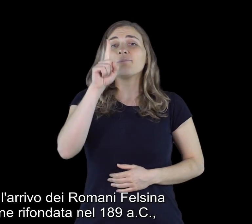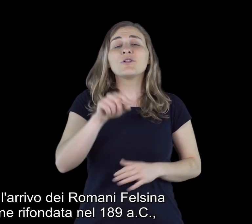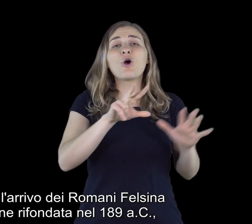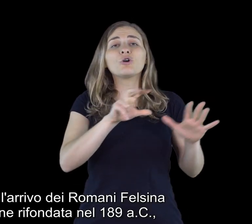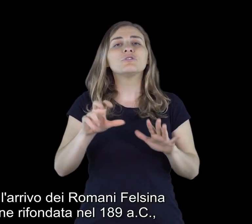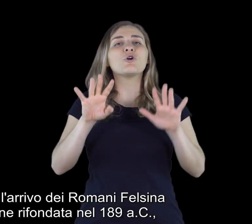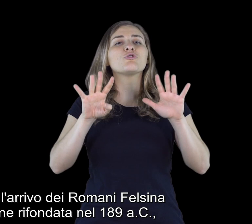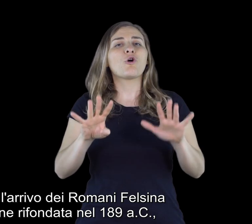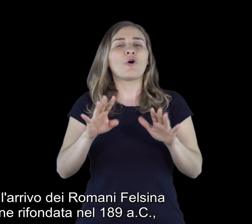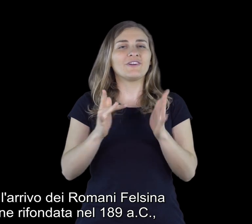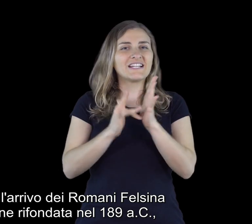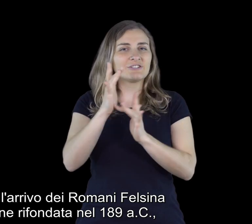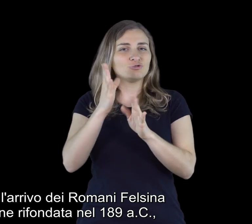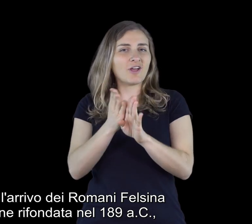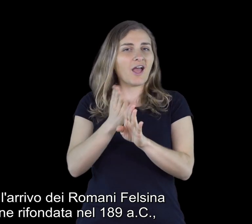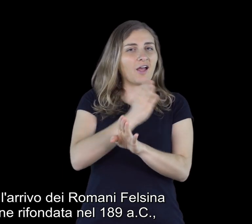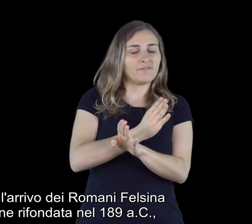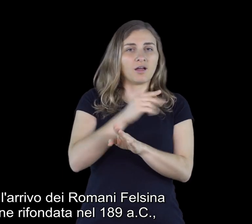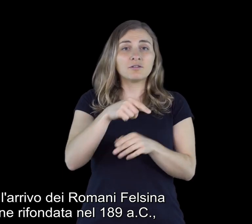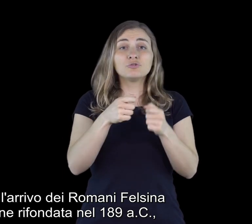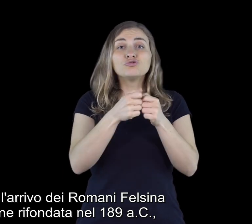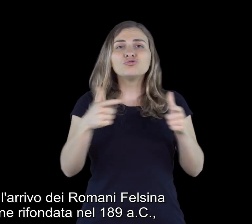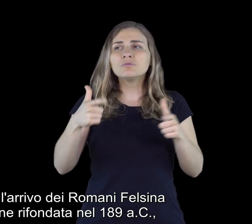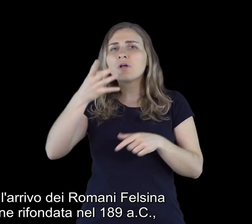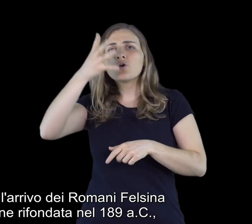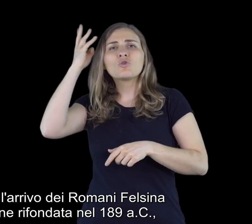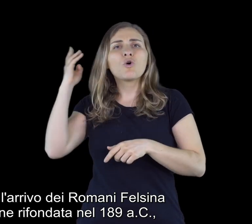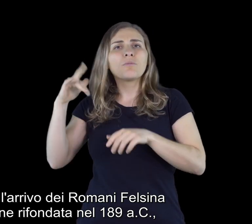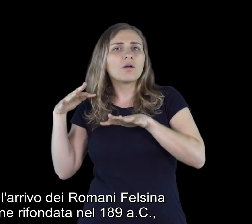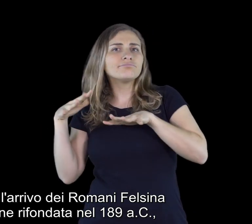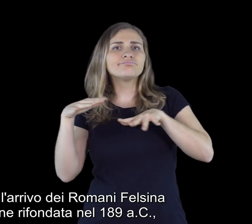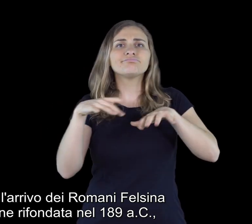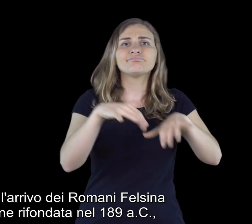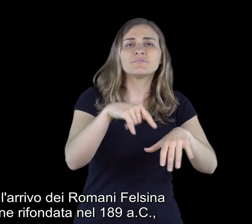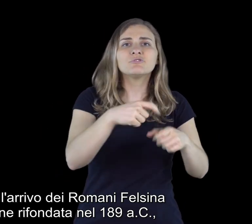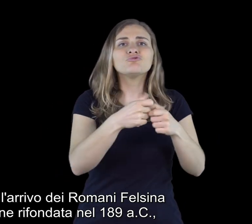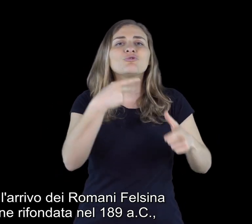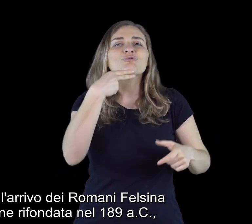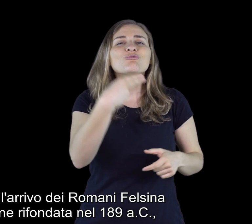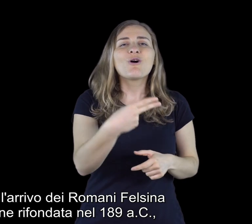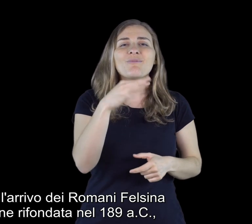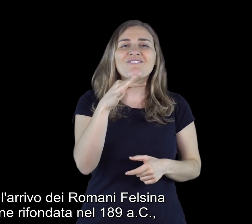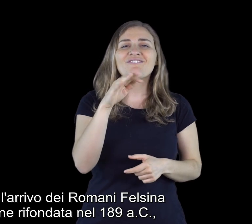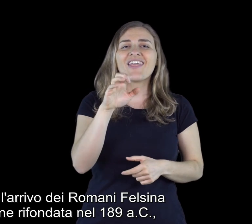con l'arrivo dei romani felsina viene rifondata nel 189 avanti cristo con il nome di bononia